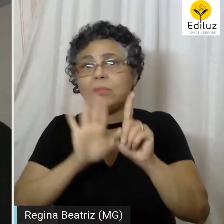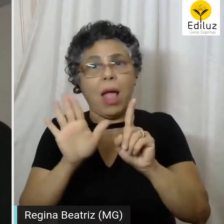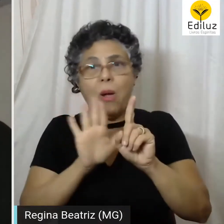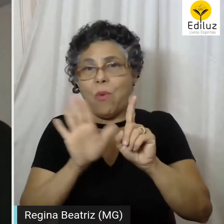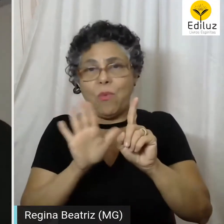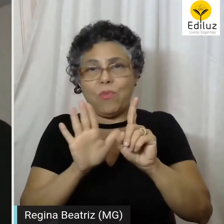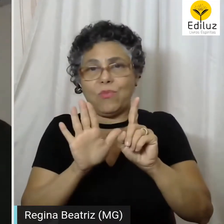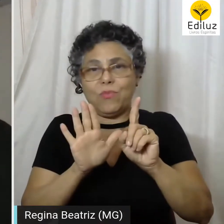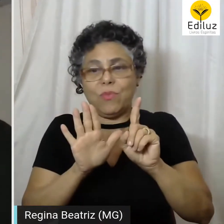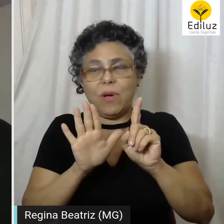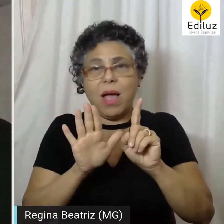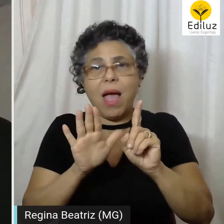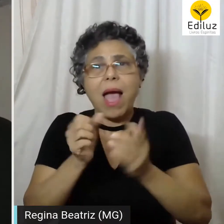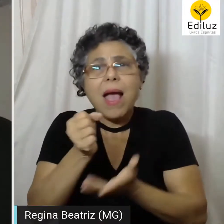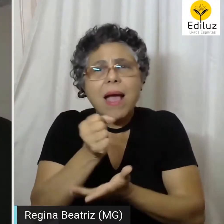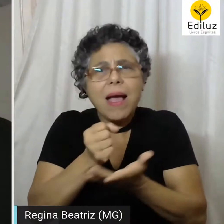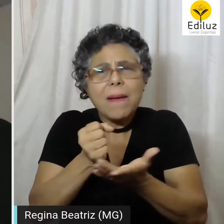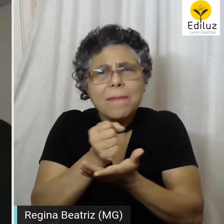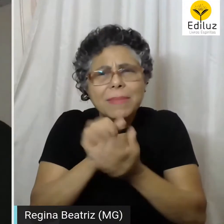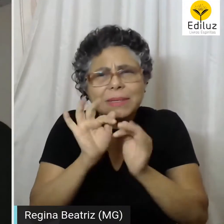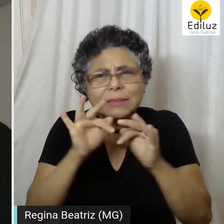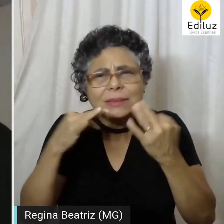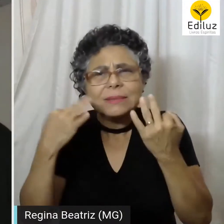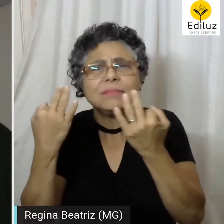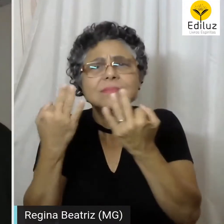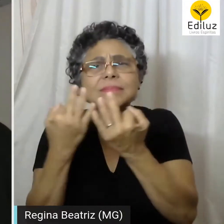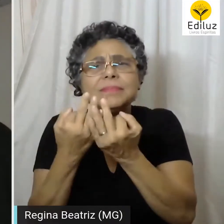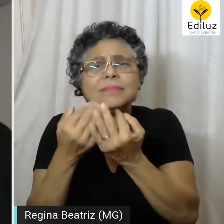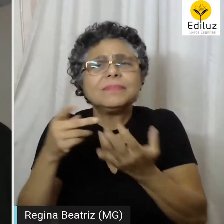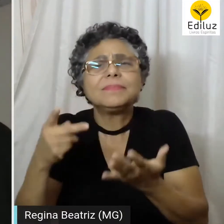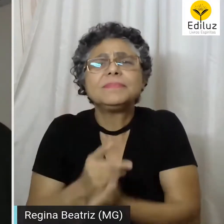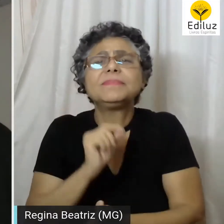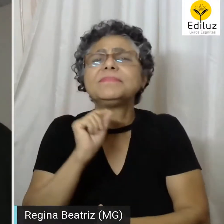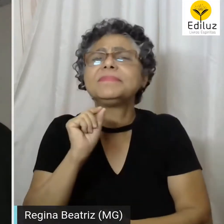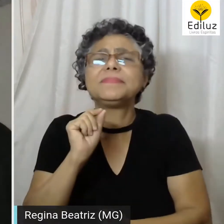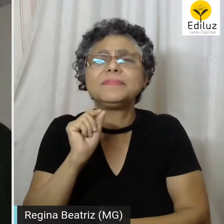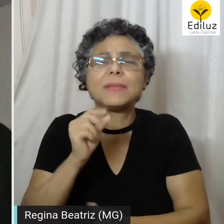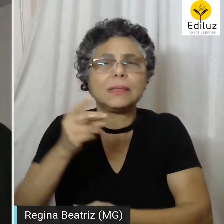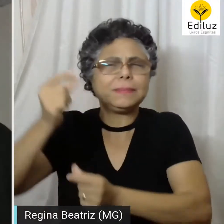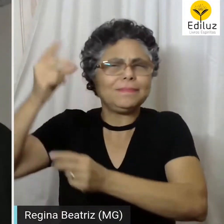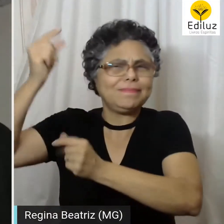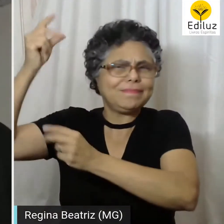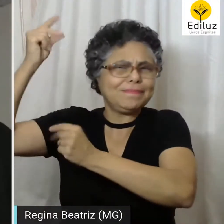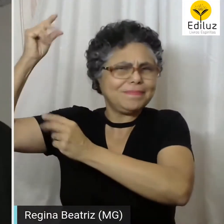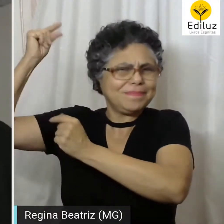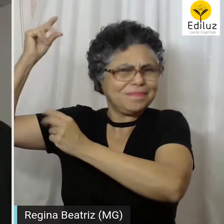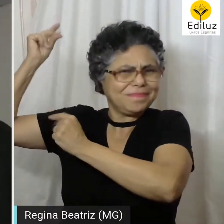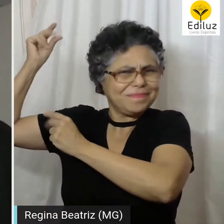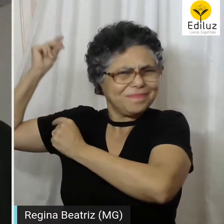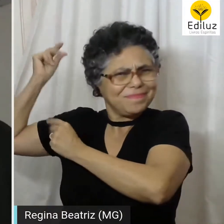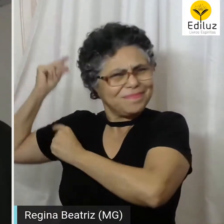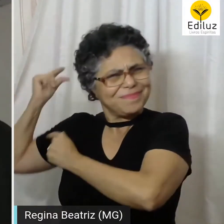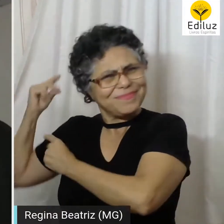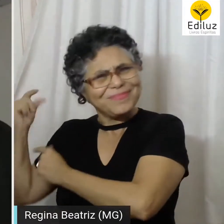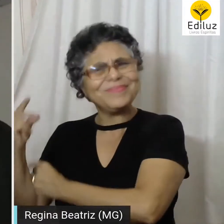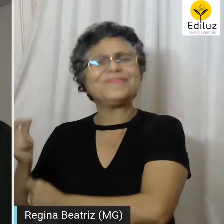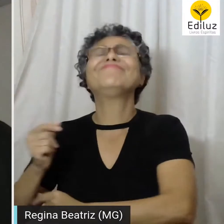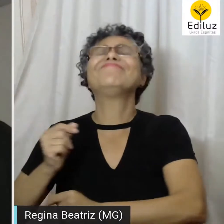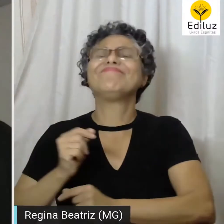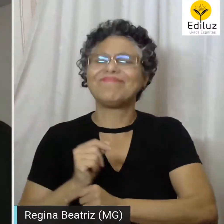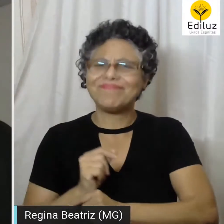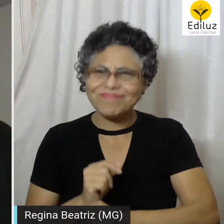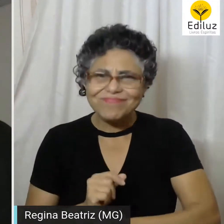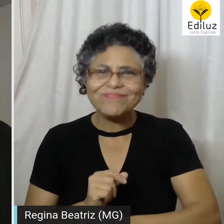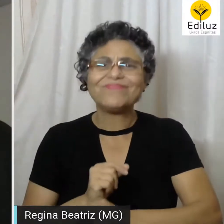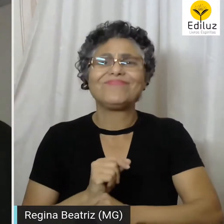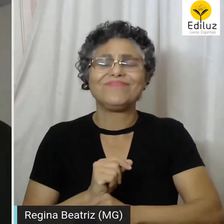de uma família, ela acontece muito, muito, muito antes. Se para